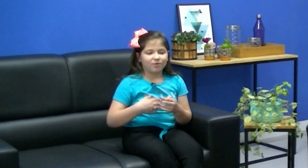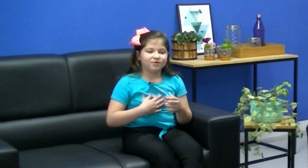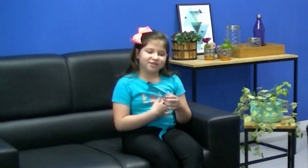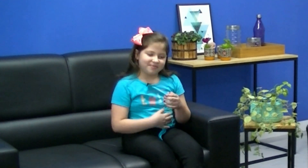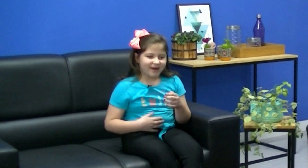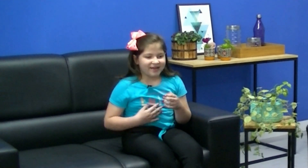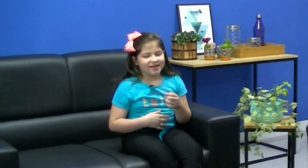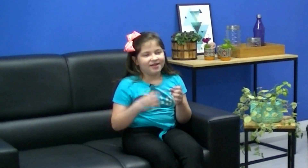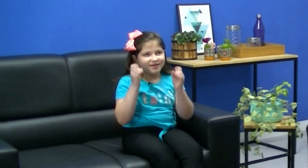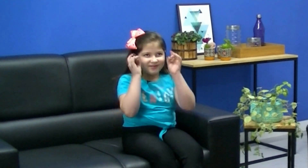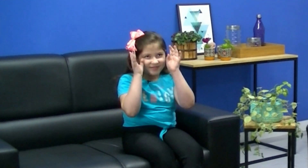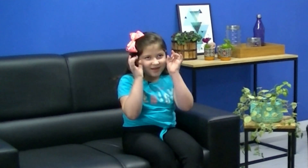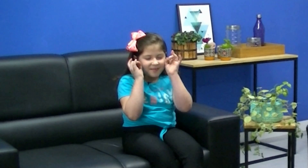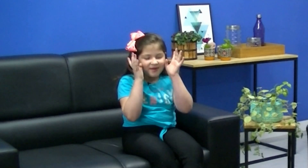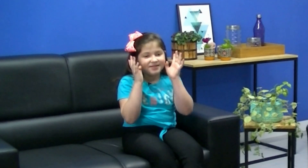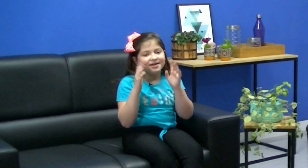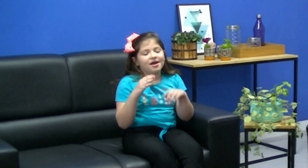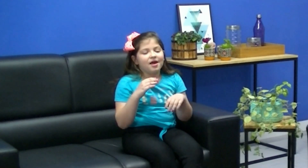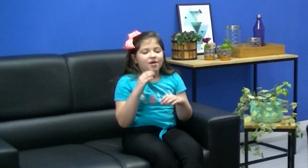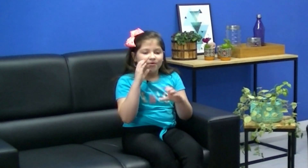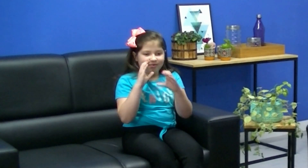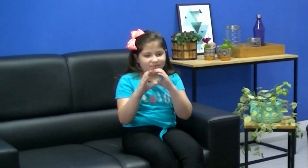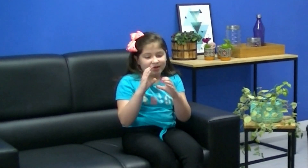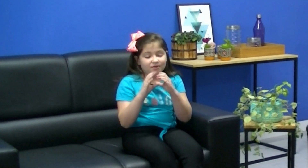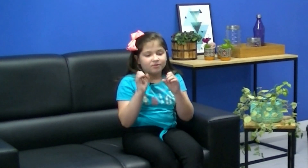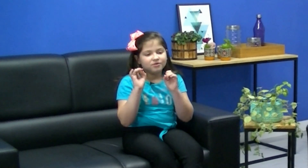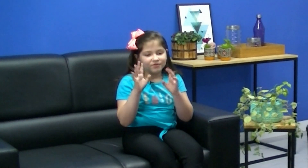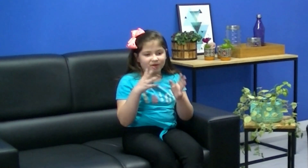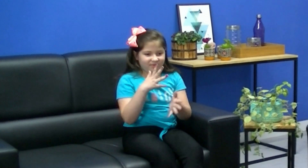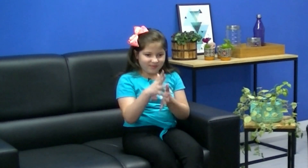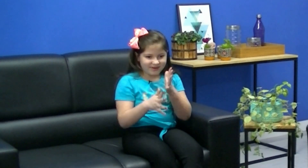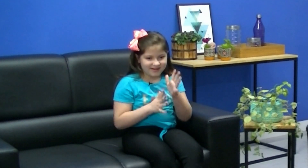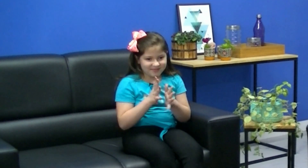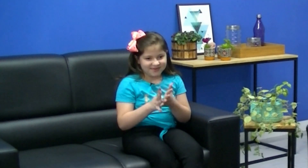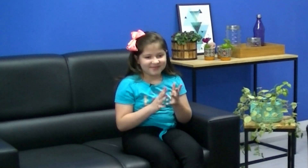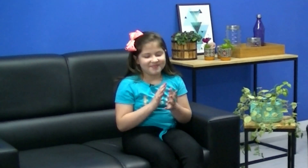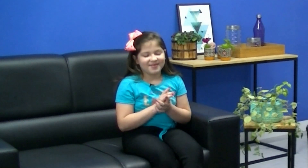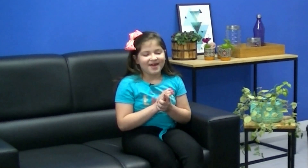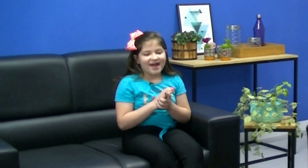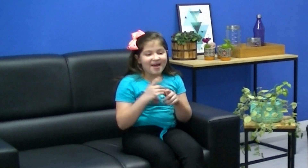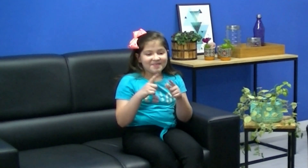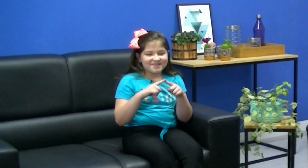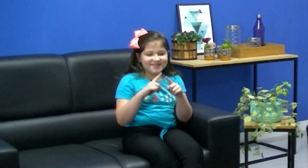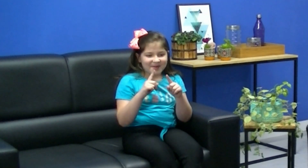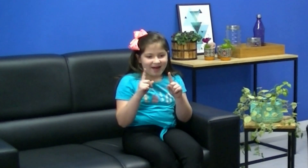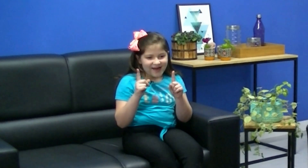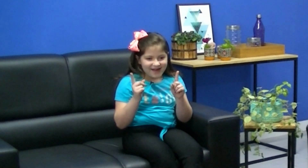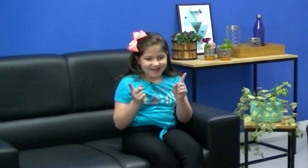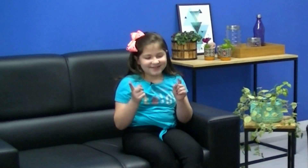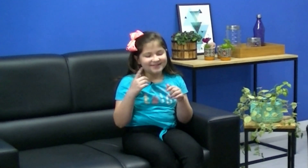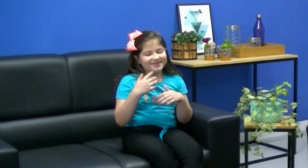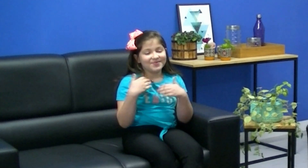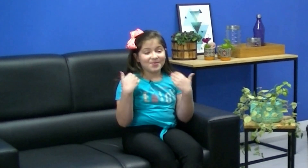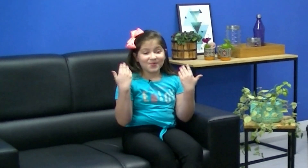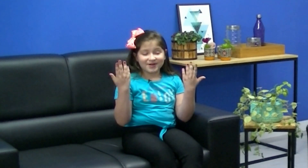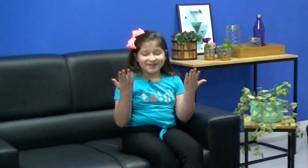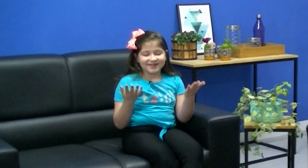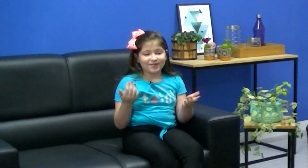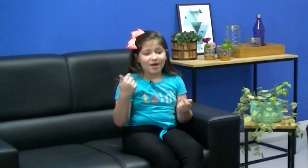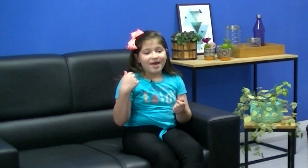dor de barriga, dor de cabeça, eu comunico só com Libras. Mas quando